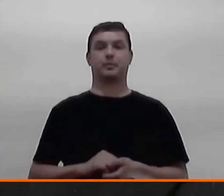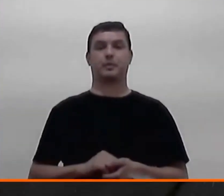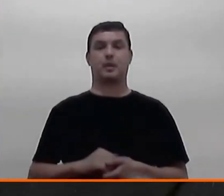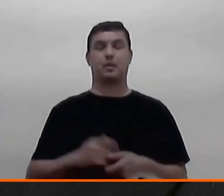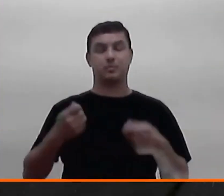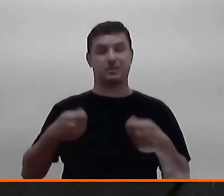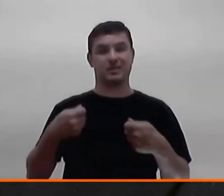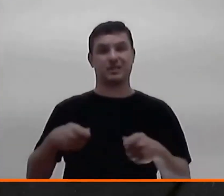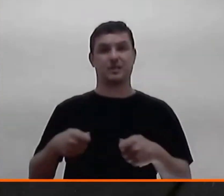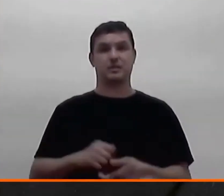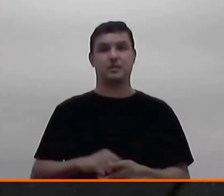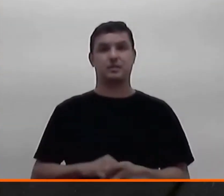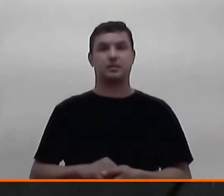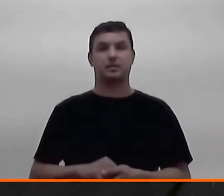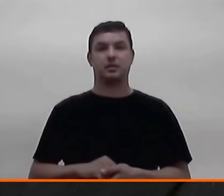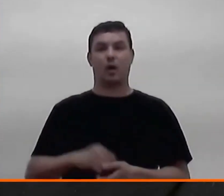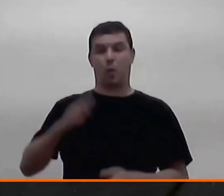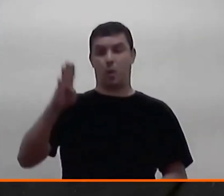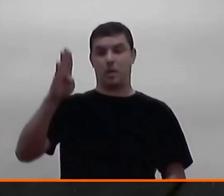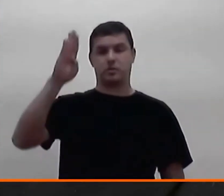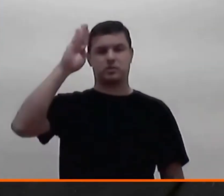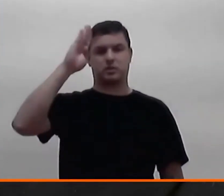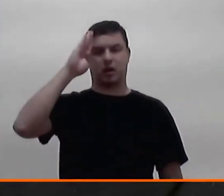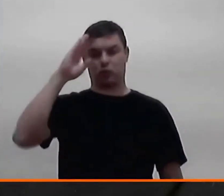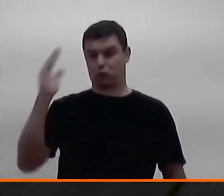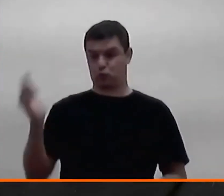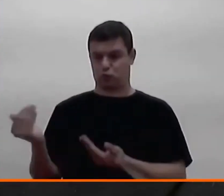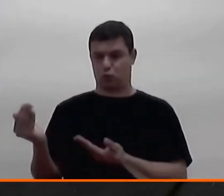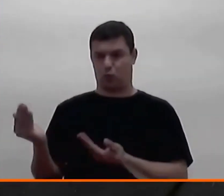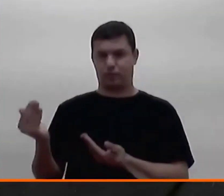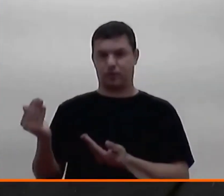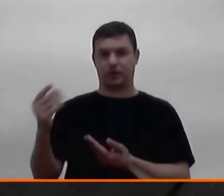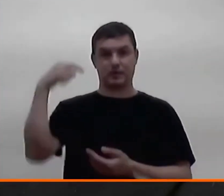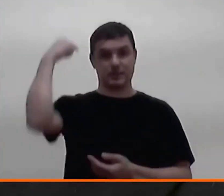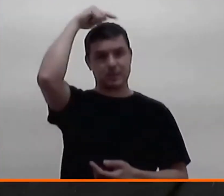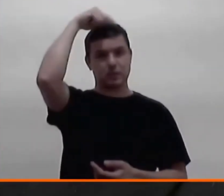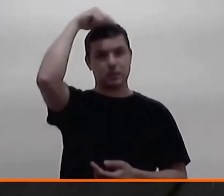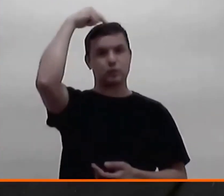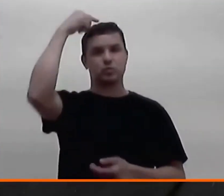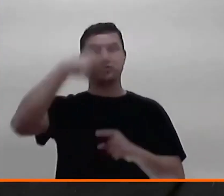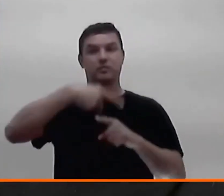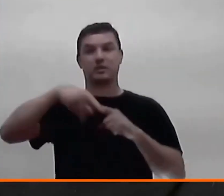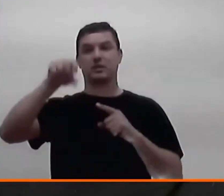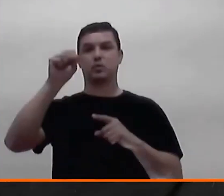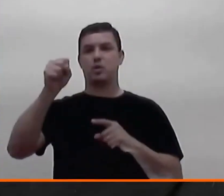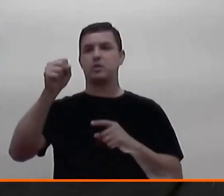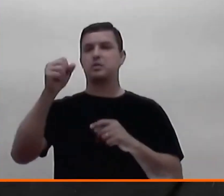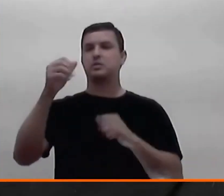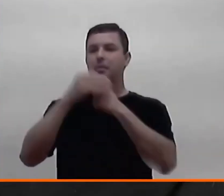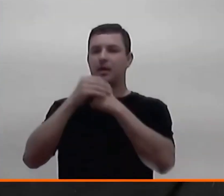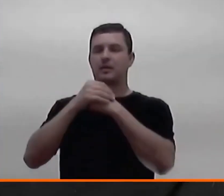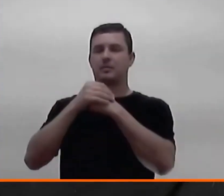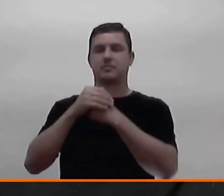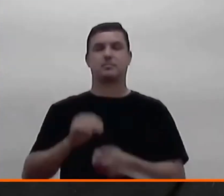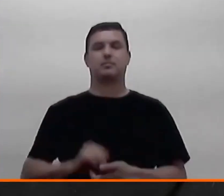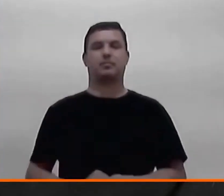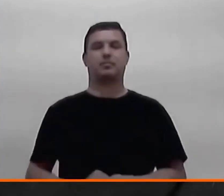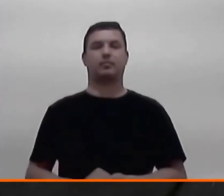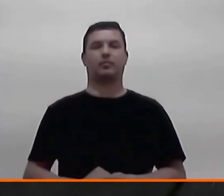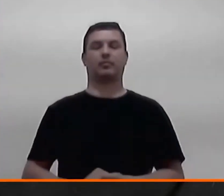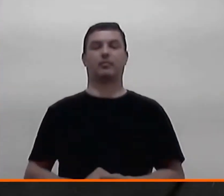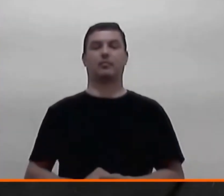do exército de jovens santos. Amém? Então vamos lá, irmão